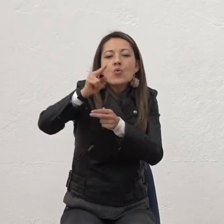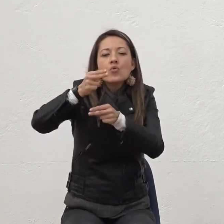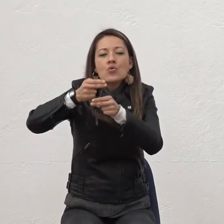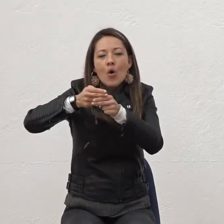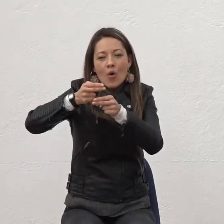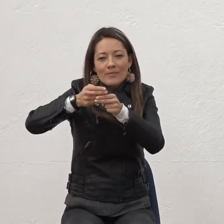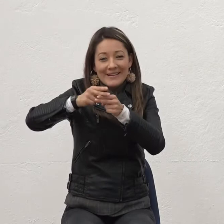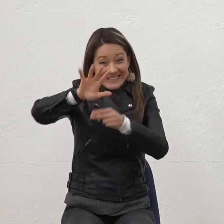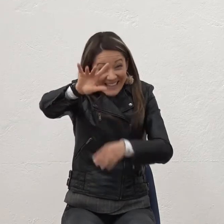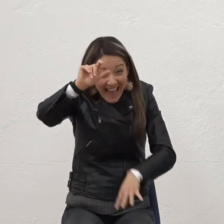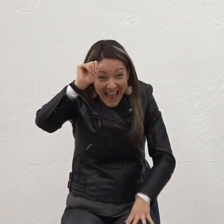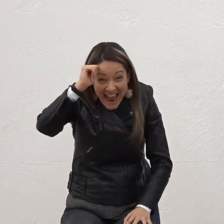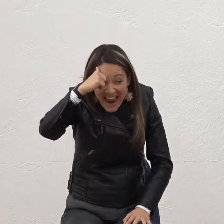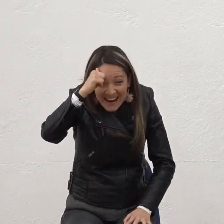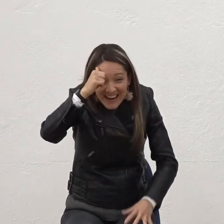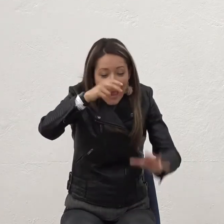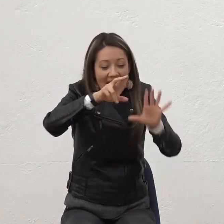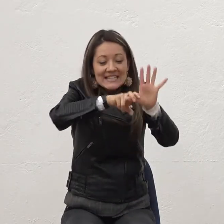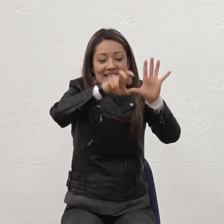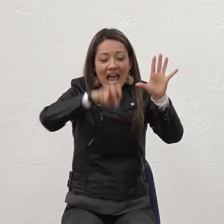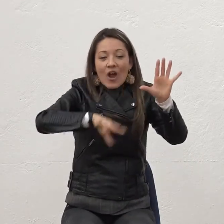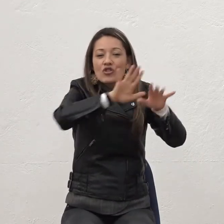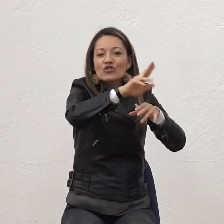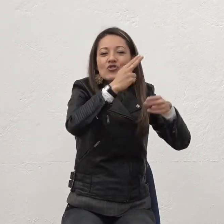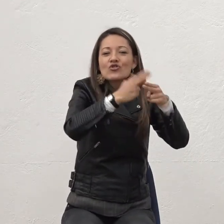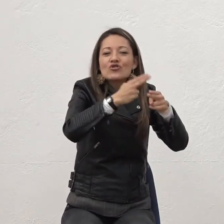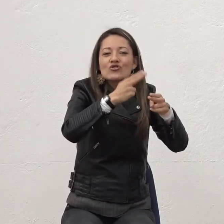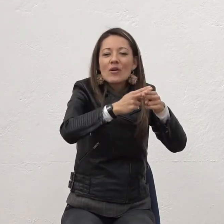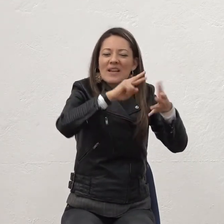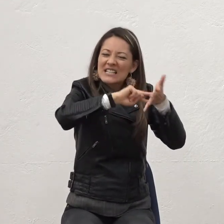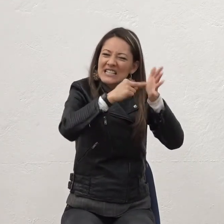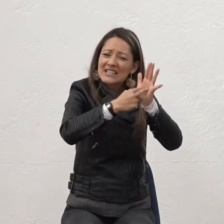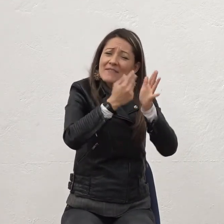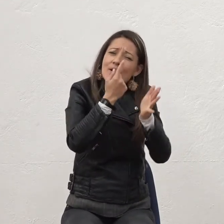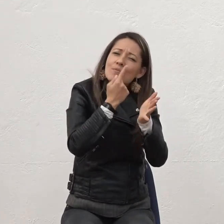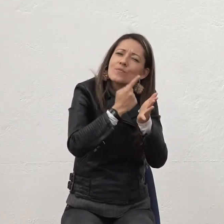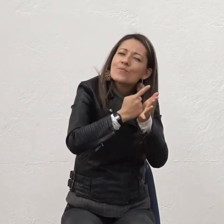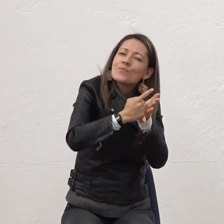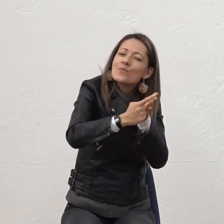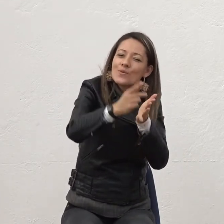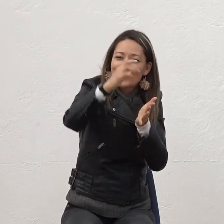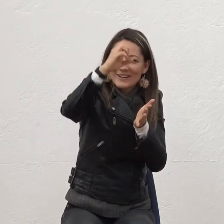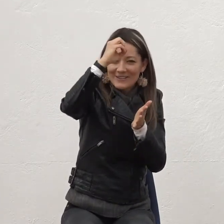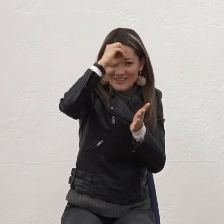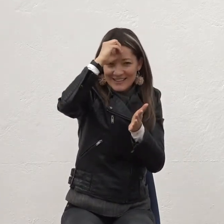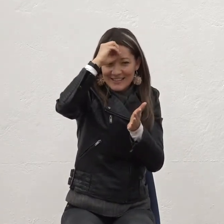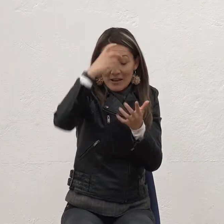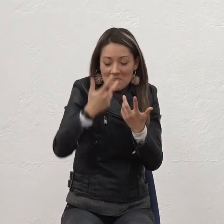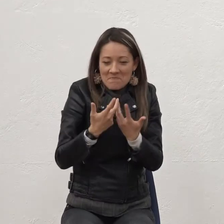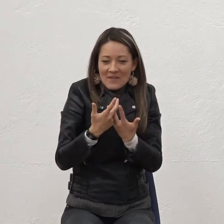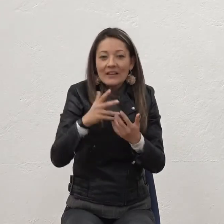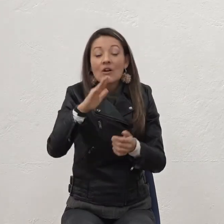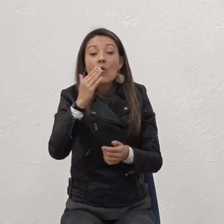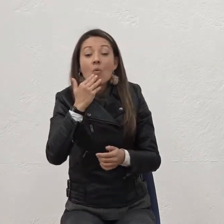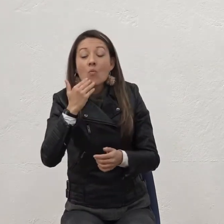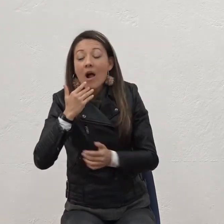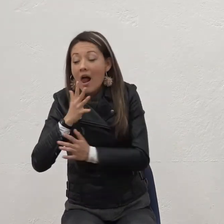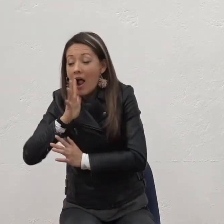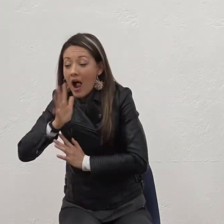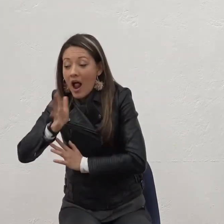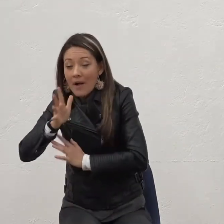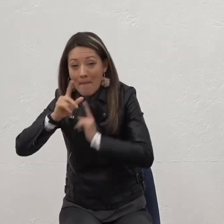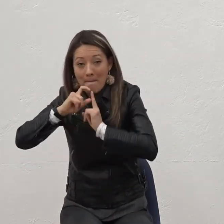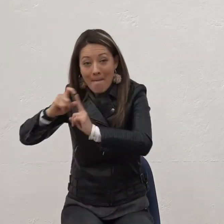nombre. ¿Se acuerdan? Que el nombre de Zaqueo significa puro e inocente. Y al hablarle, al escuchar